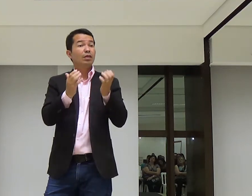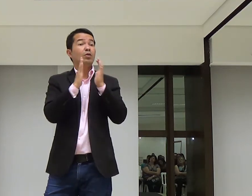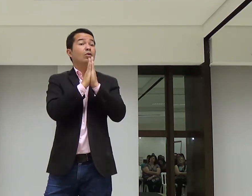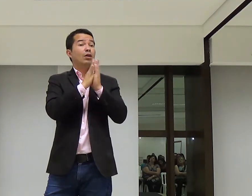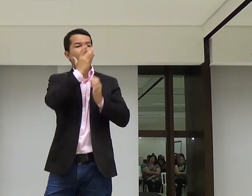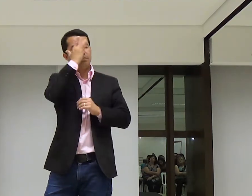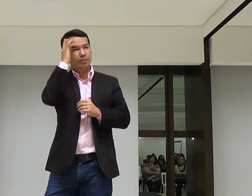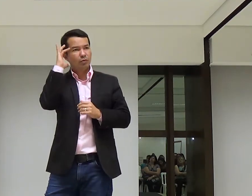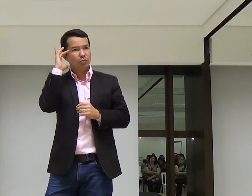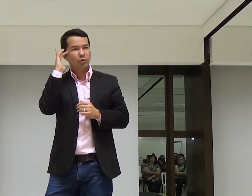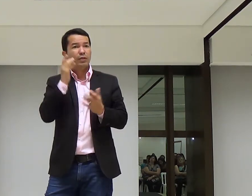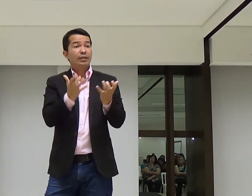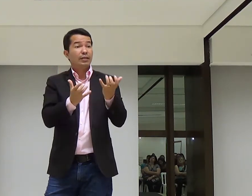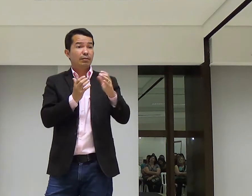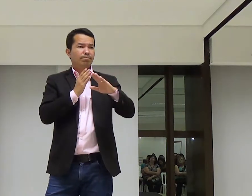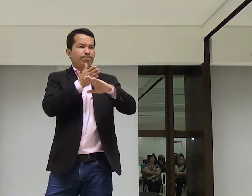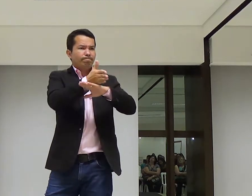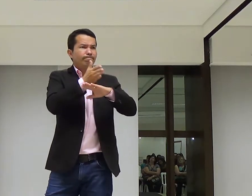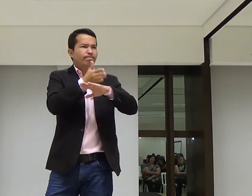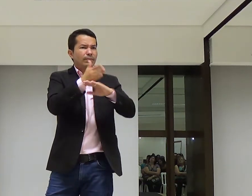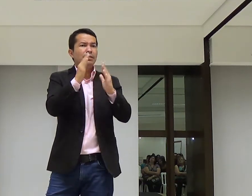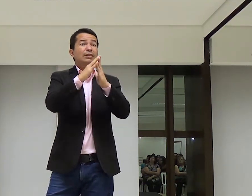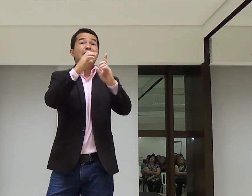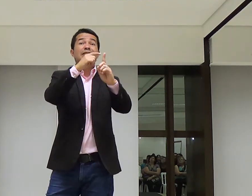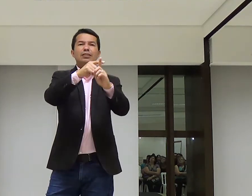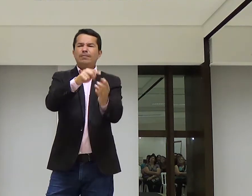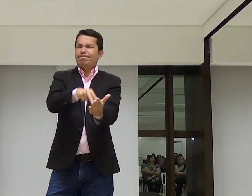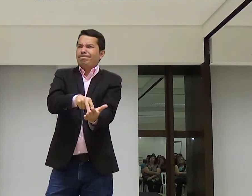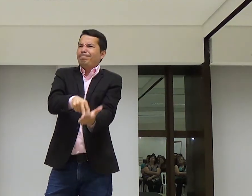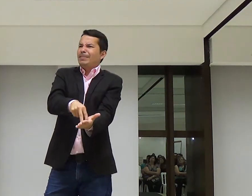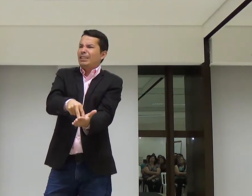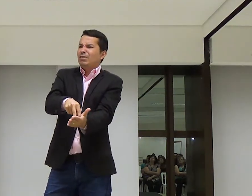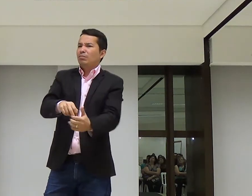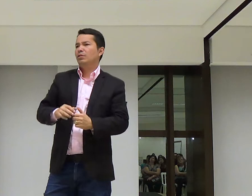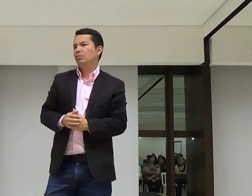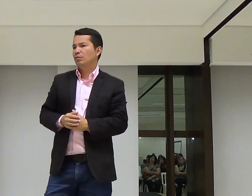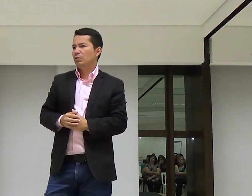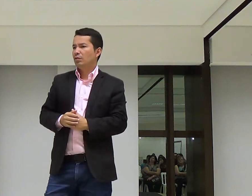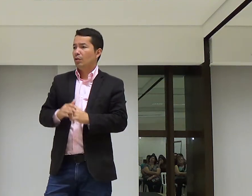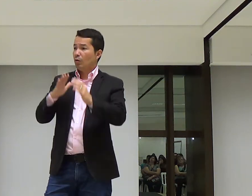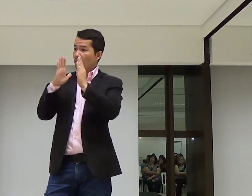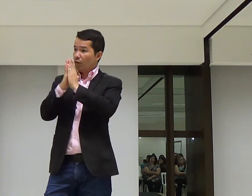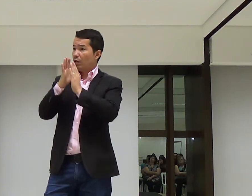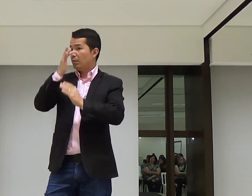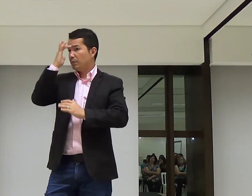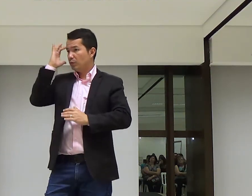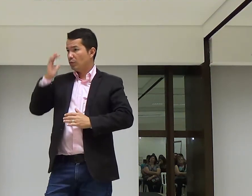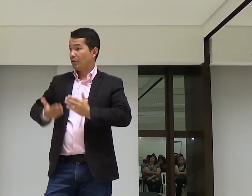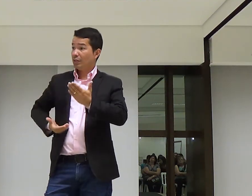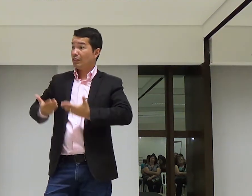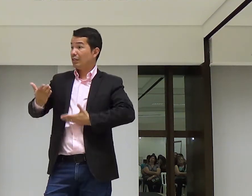amá-la de verdade. Eu quero orar por pessoas que desejam estar firme, frequentando a sua